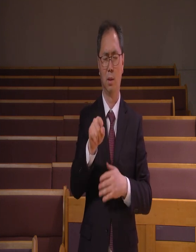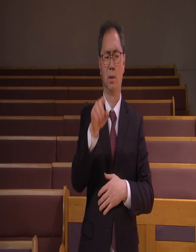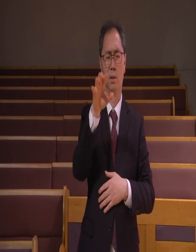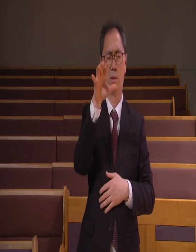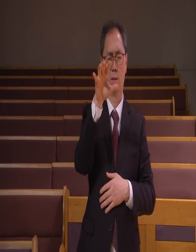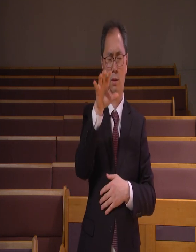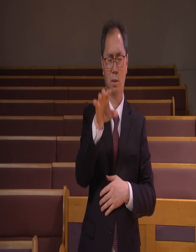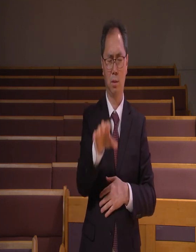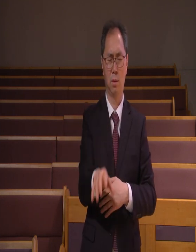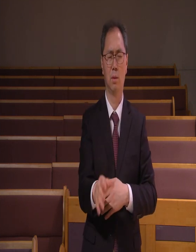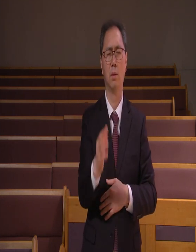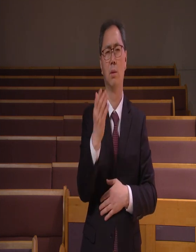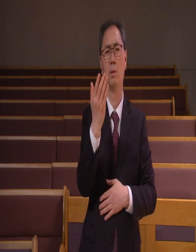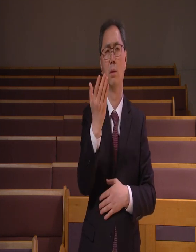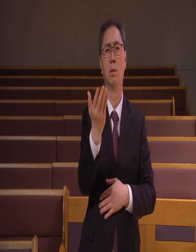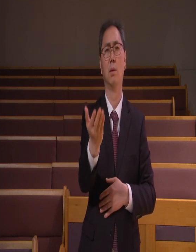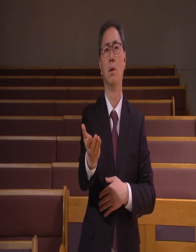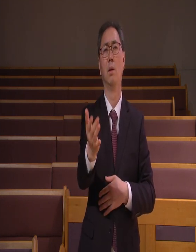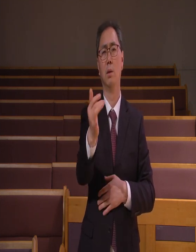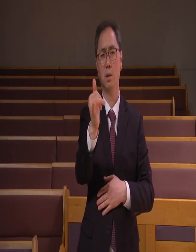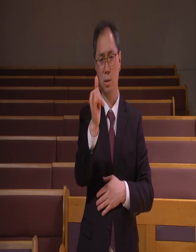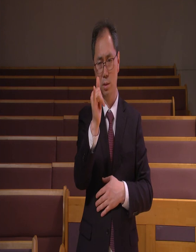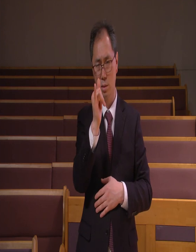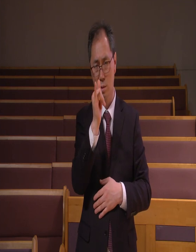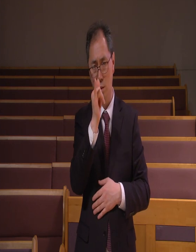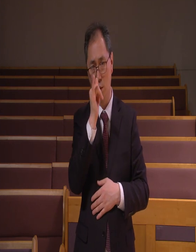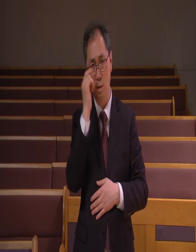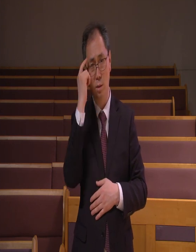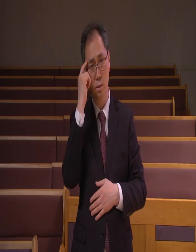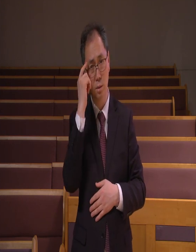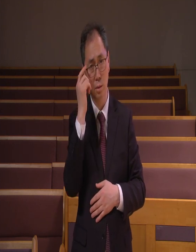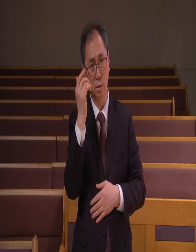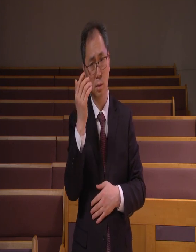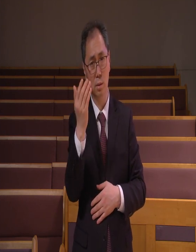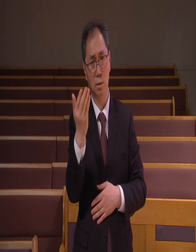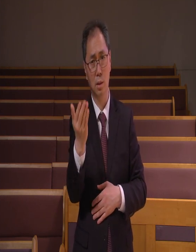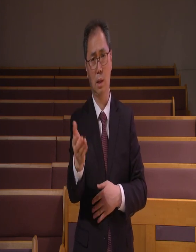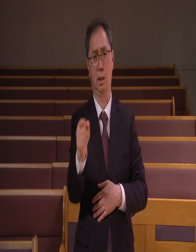그때에 거기 너